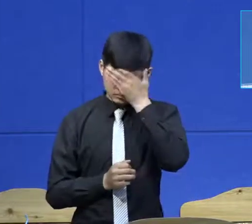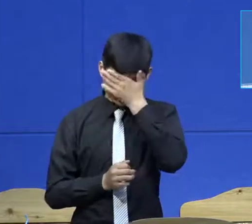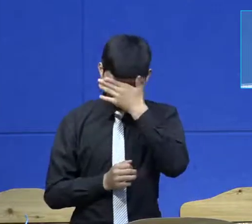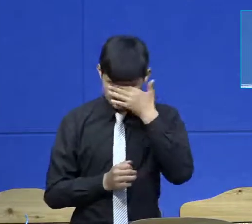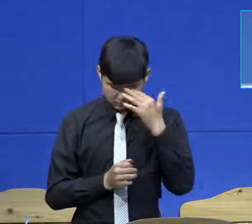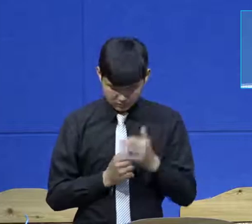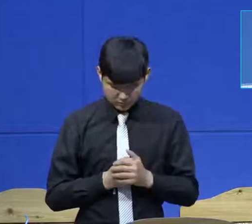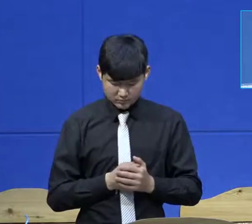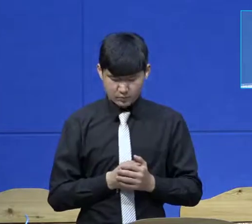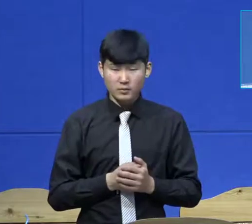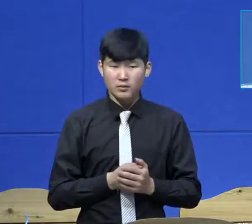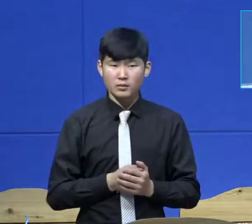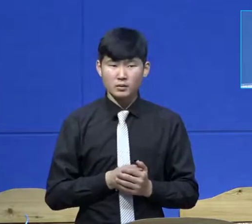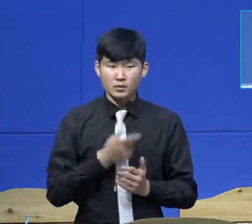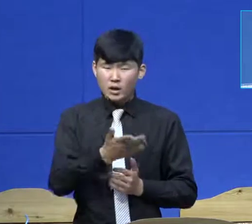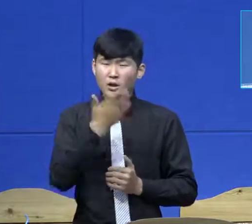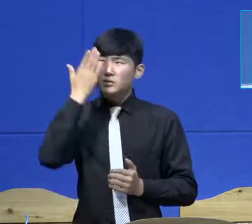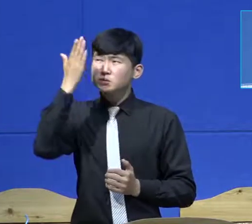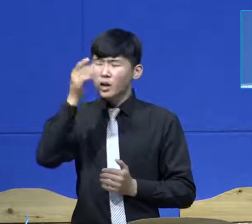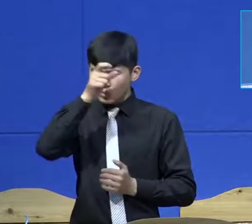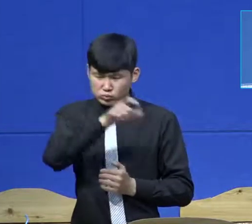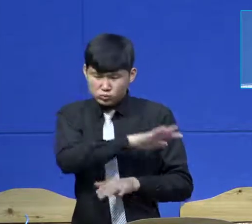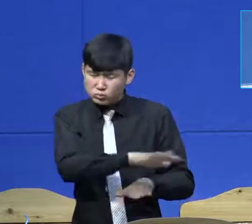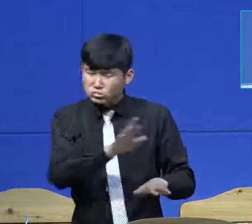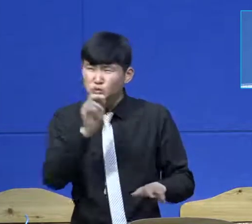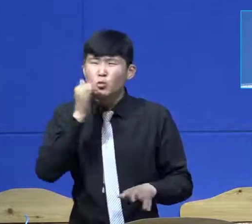Та хүний хүмүүд юун тийм дэми хурамг бүтээгээвэ?